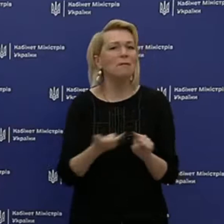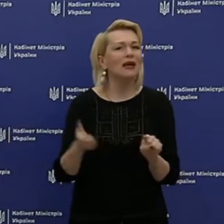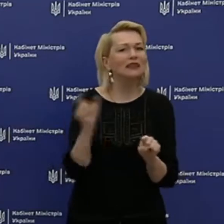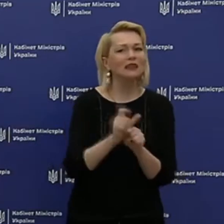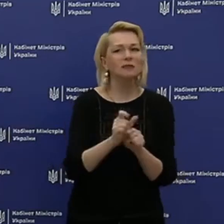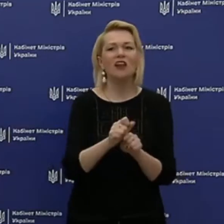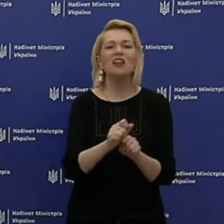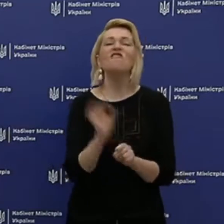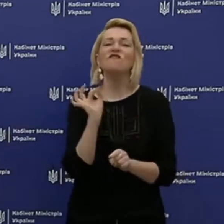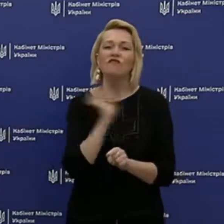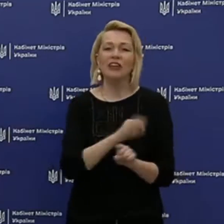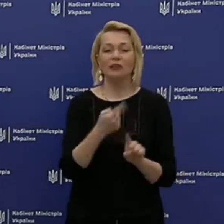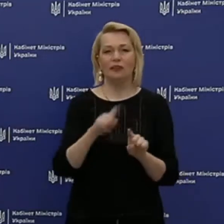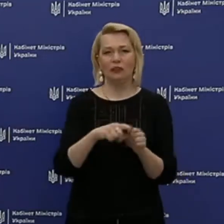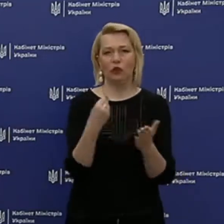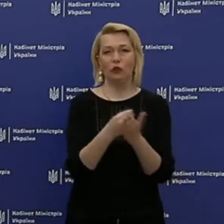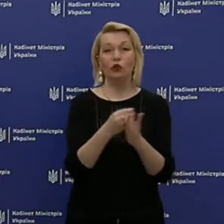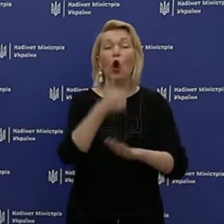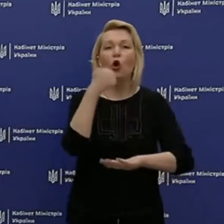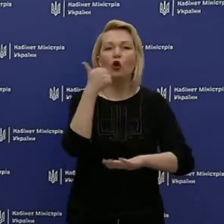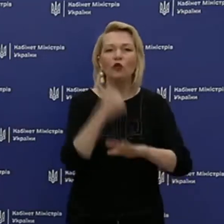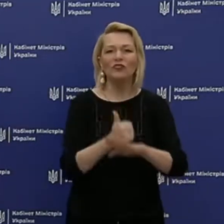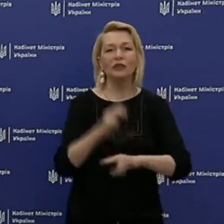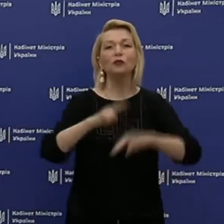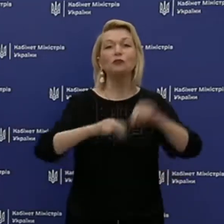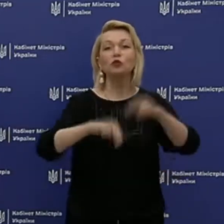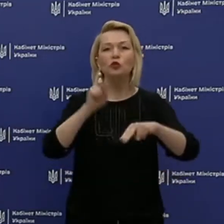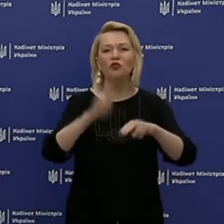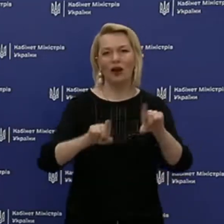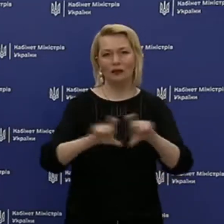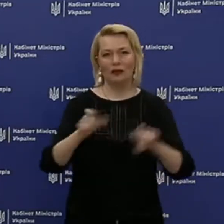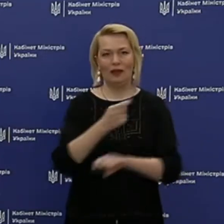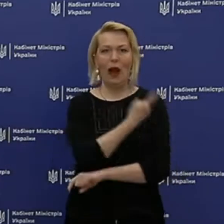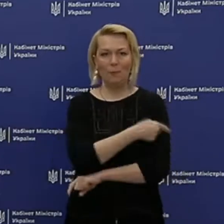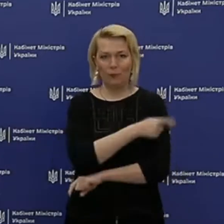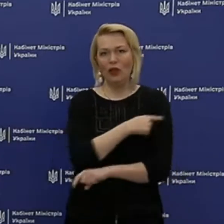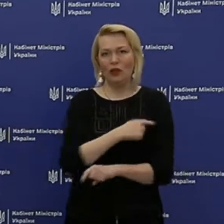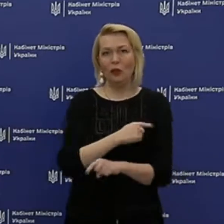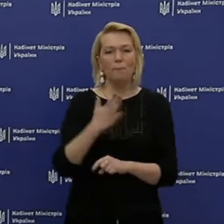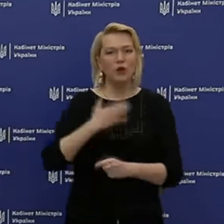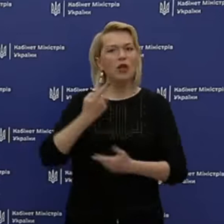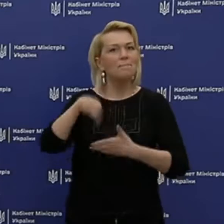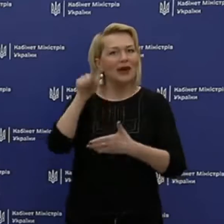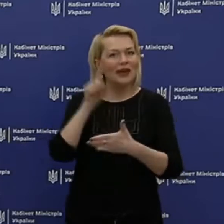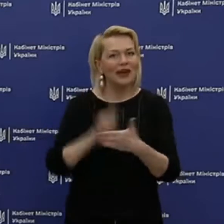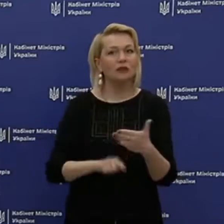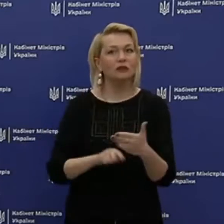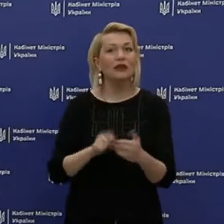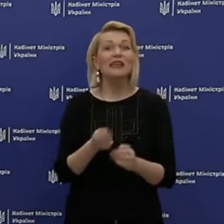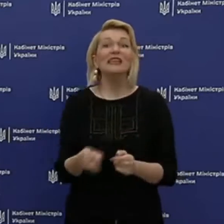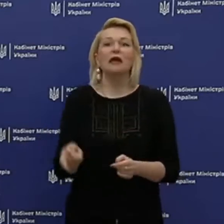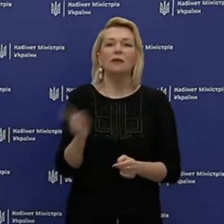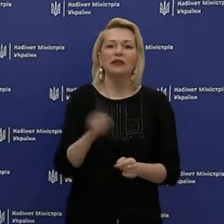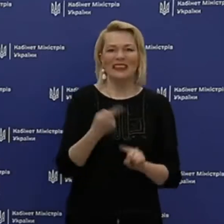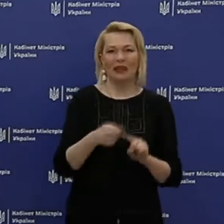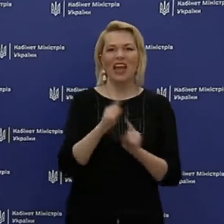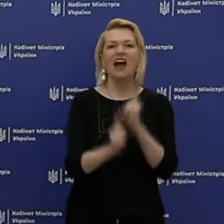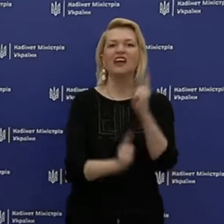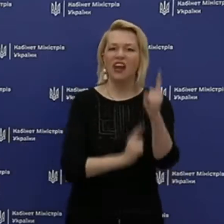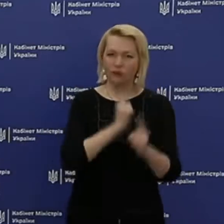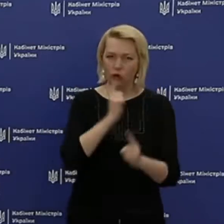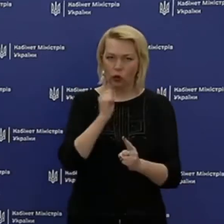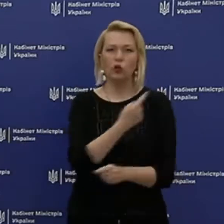максимально використати ці кошти, головне збудувати амбулаторії. От моє переконання, що саме це є